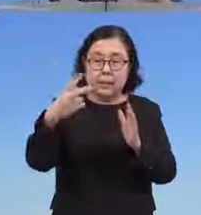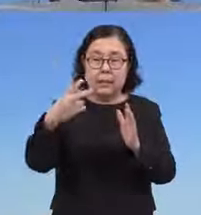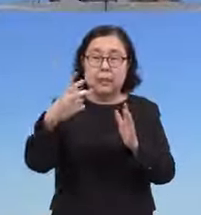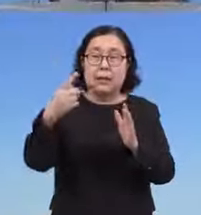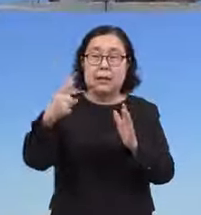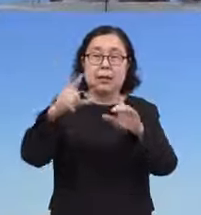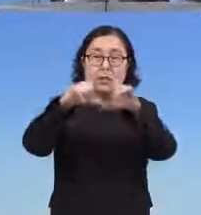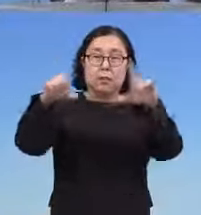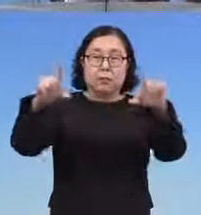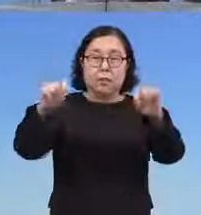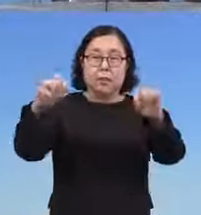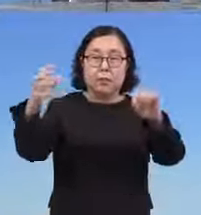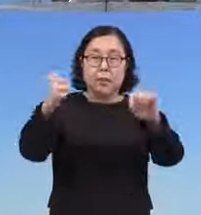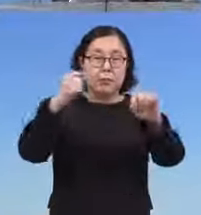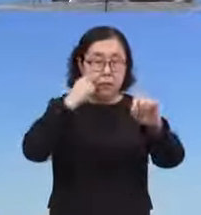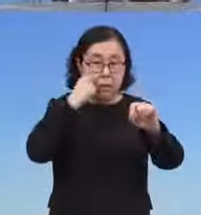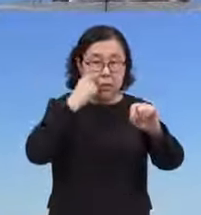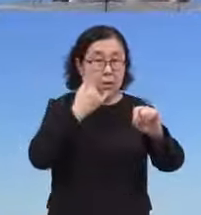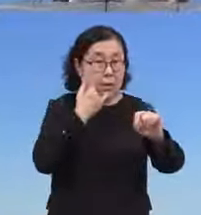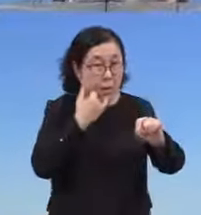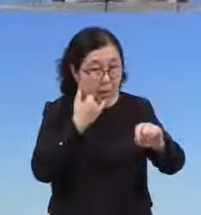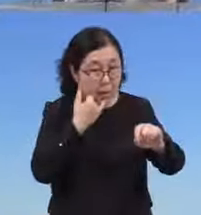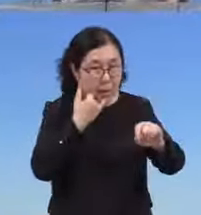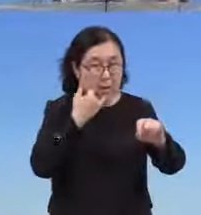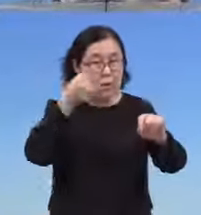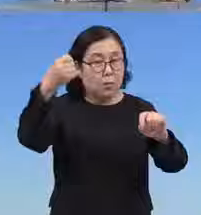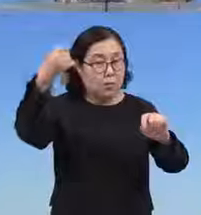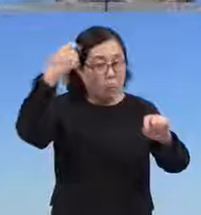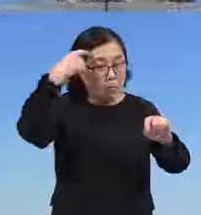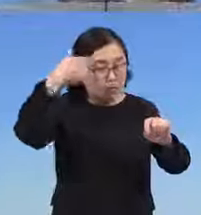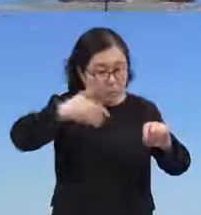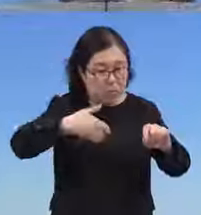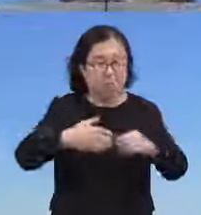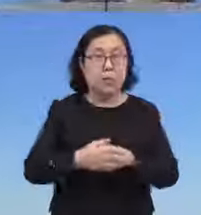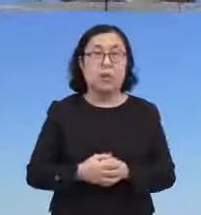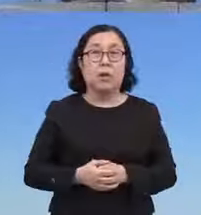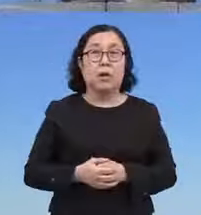시민권 못 받는데 그래도 괜찮았냐고.